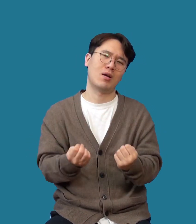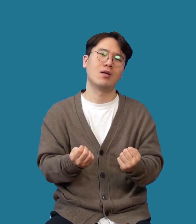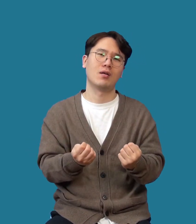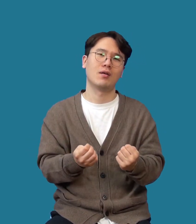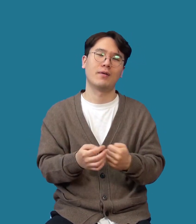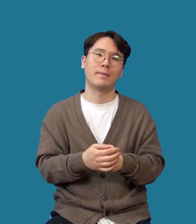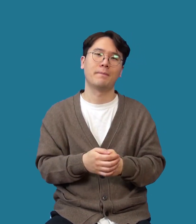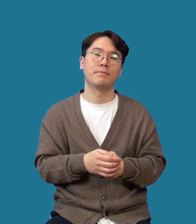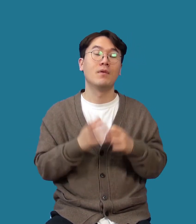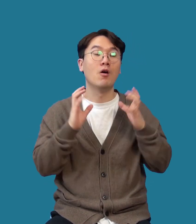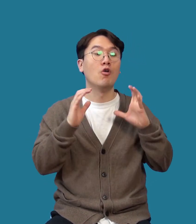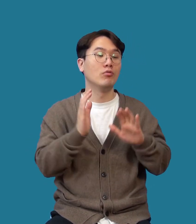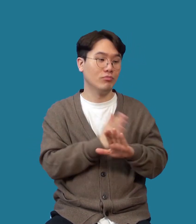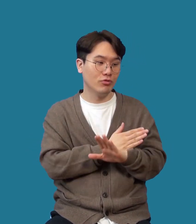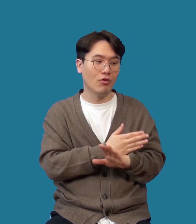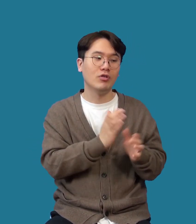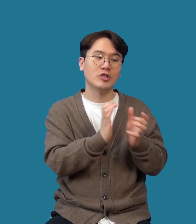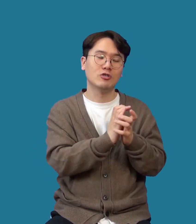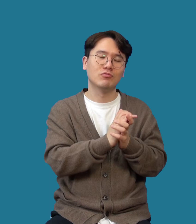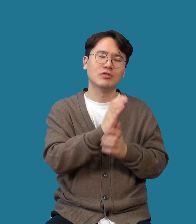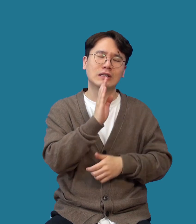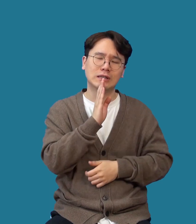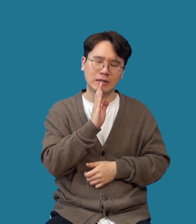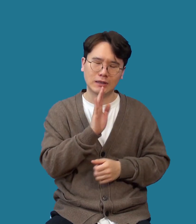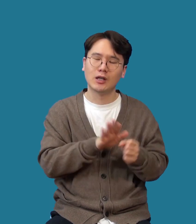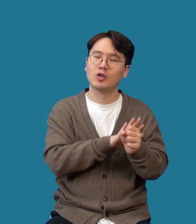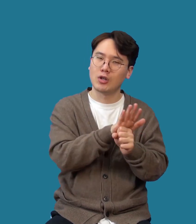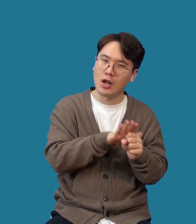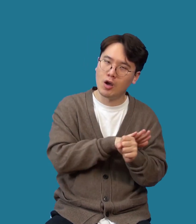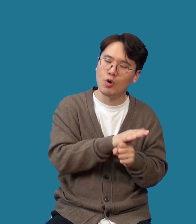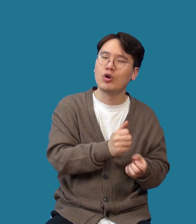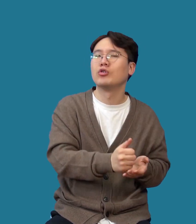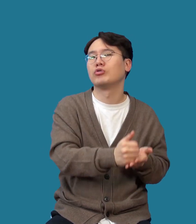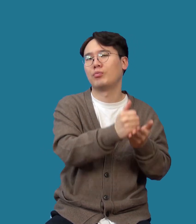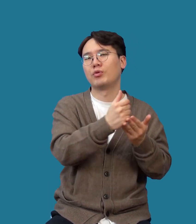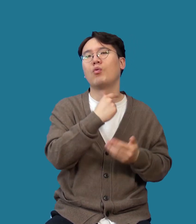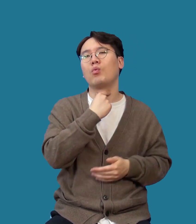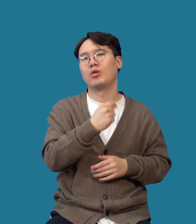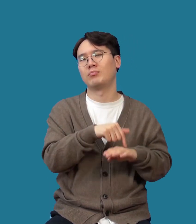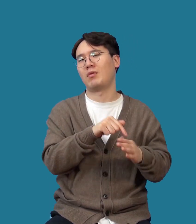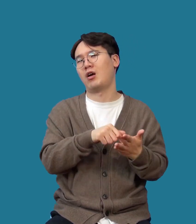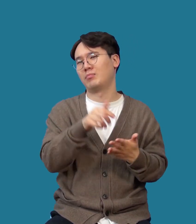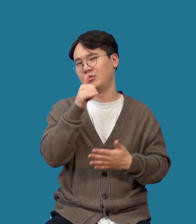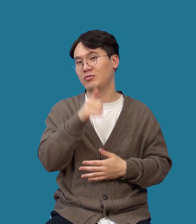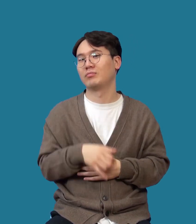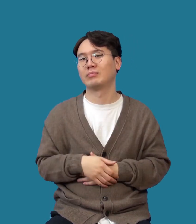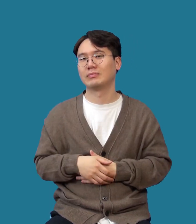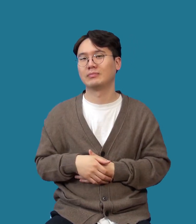진심으로 친구들을 사랑하고 섬기기를 원하고 그런 마음이 있었던 것입니다.